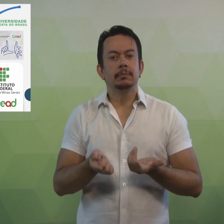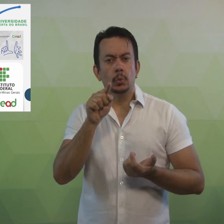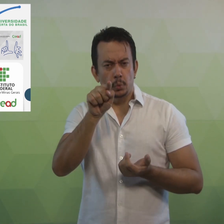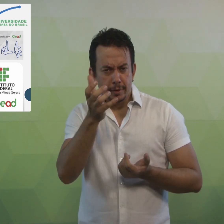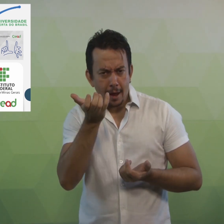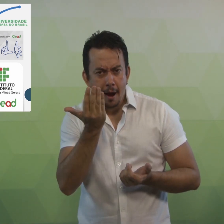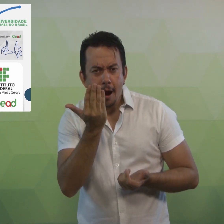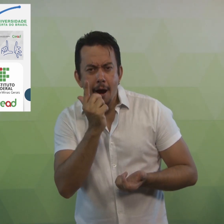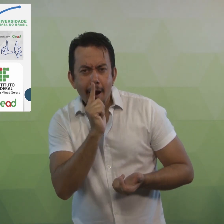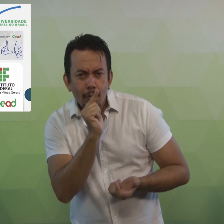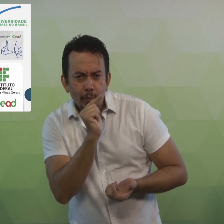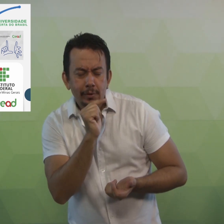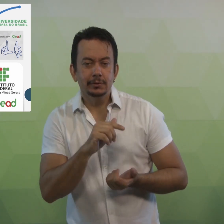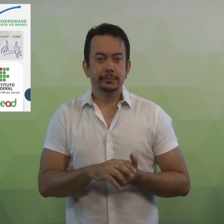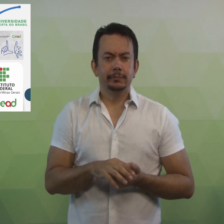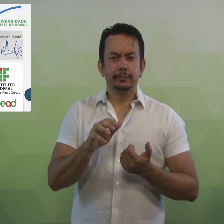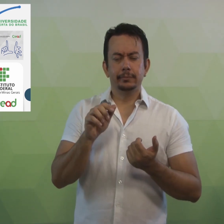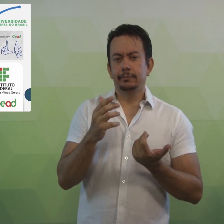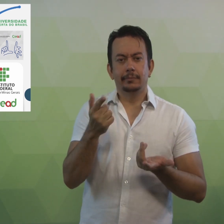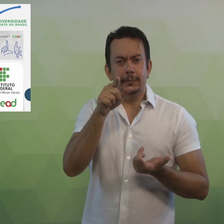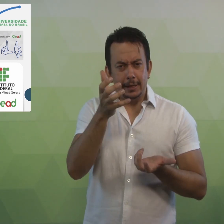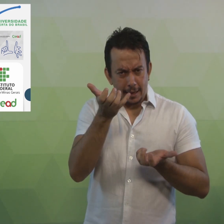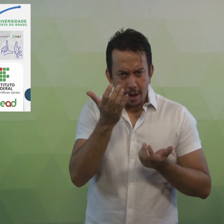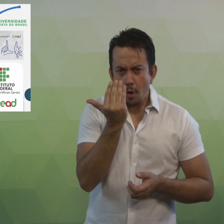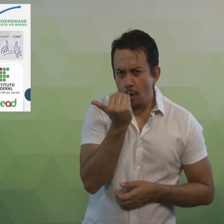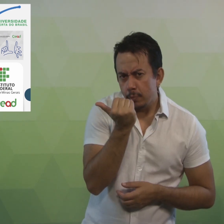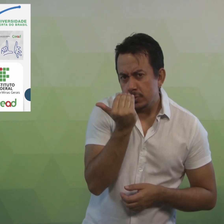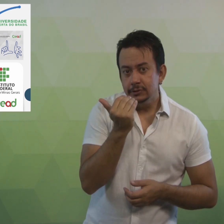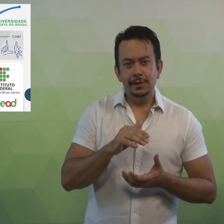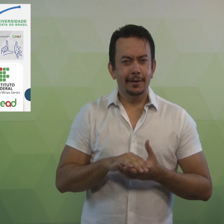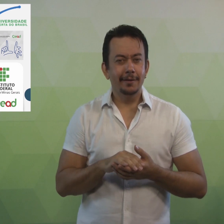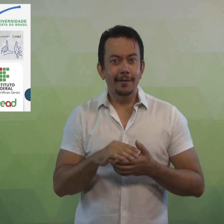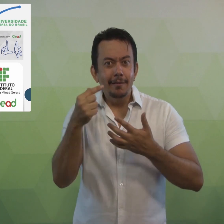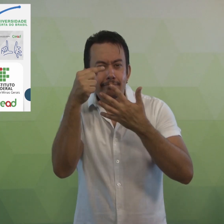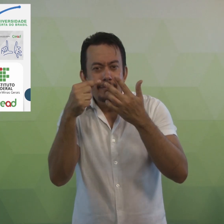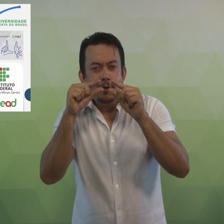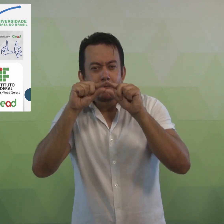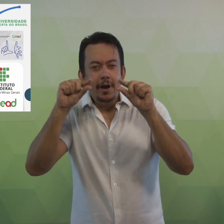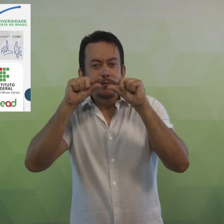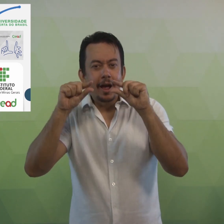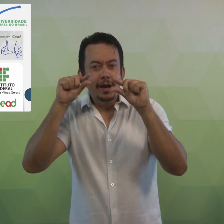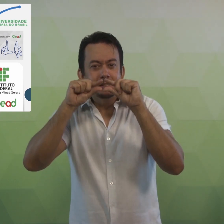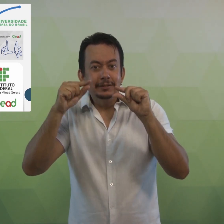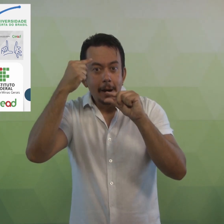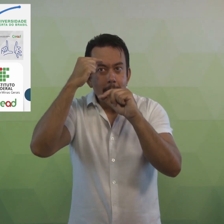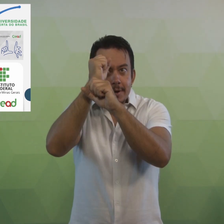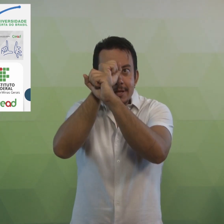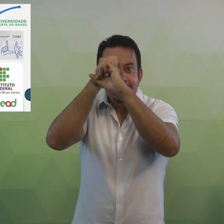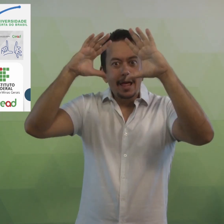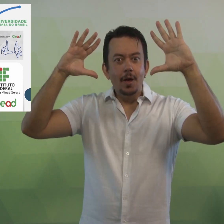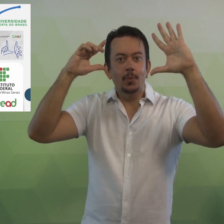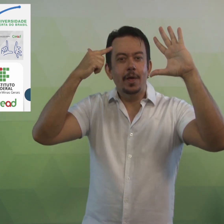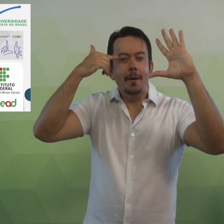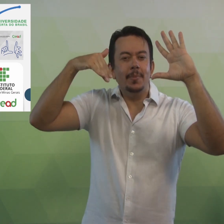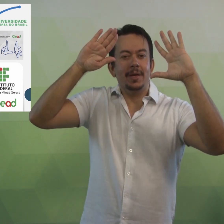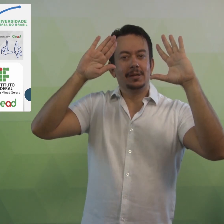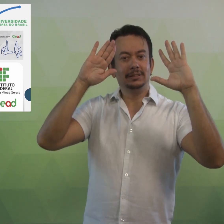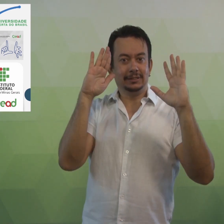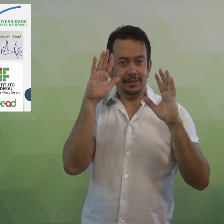Por exemplo, onde você mora? Você quer água? Você quer comida? Essas frases, elas